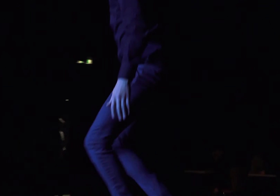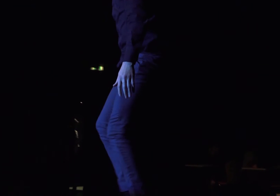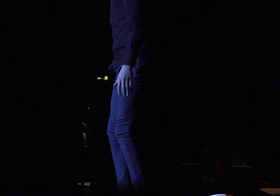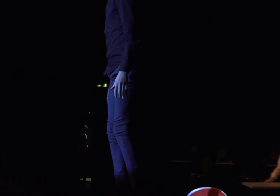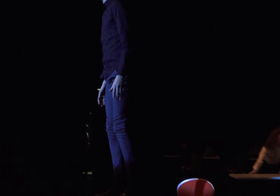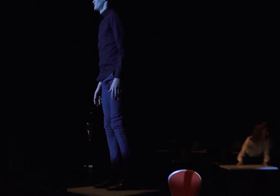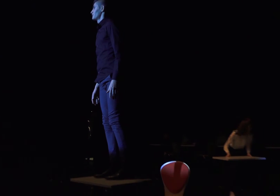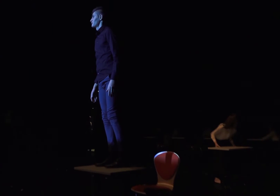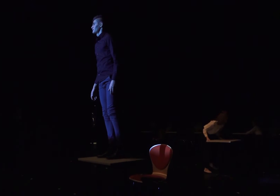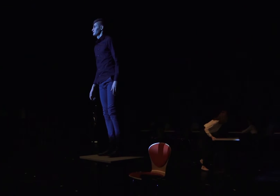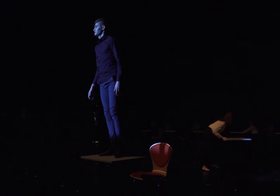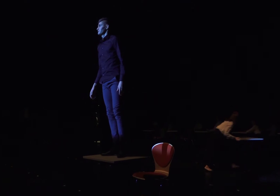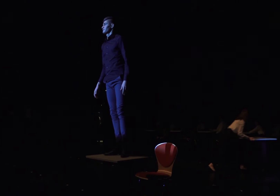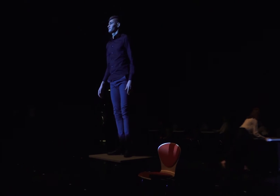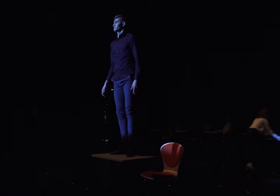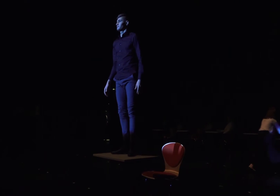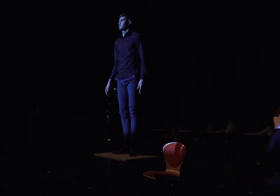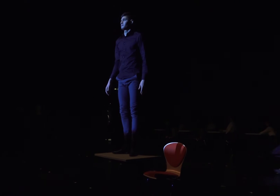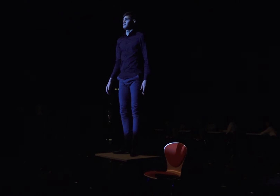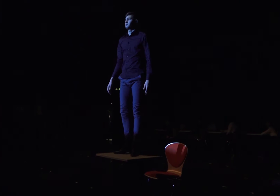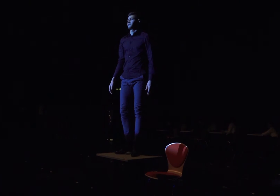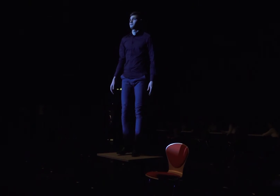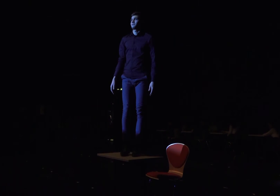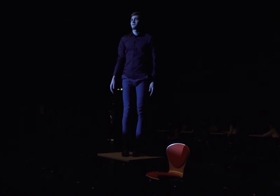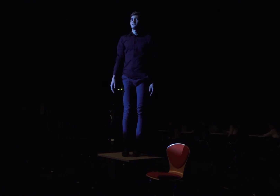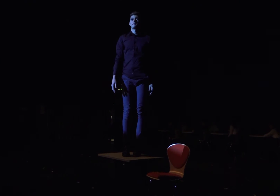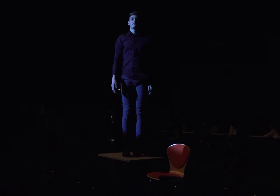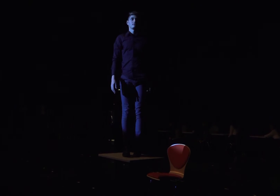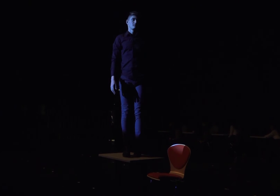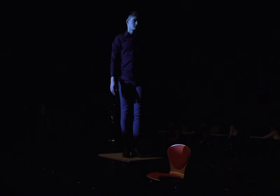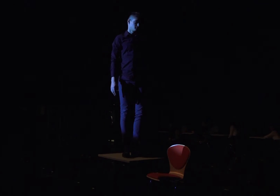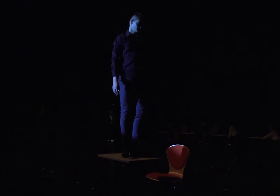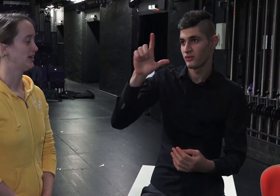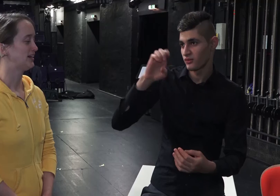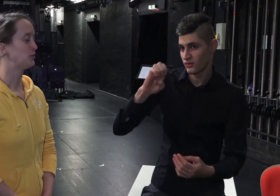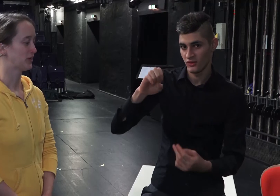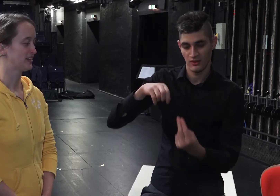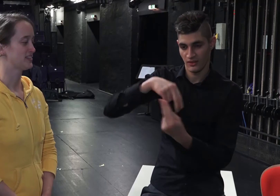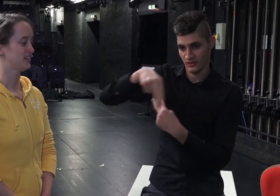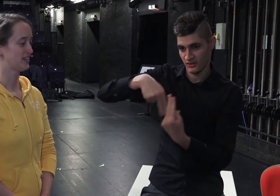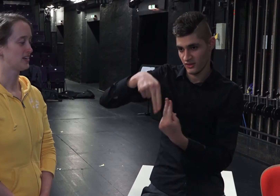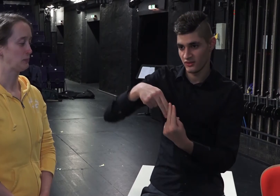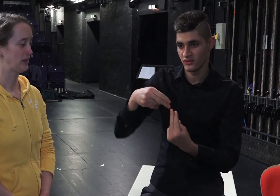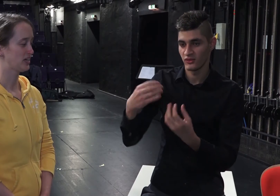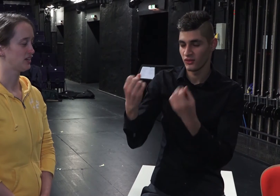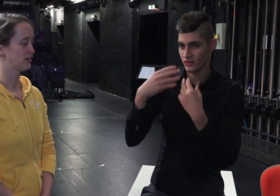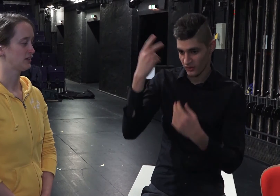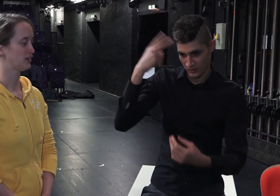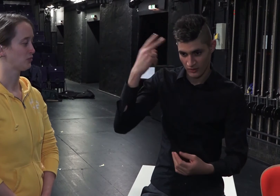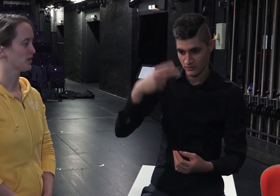stark wahr. Angst, den Einsatz zu verpassen, hat Arjan nicht. Er orientiert sich dann an den Mädchen, die in der